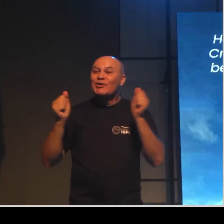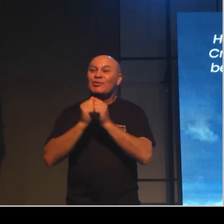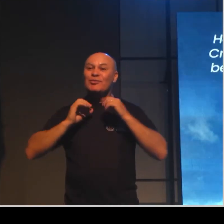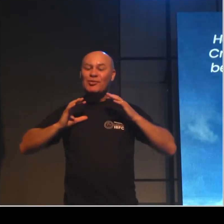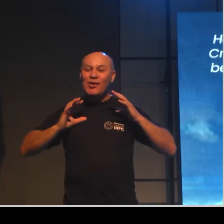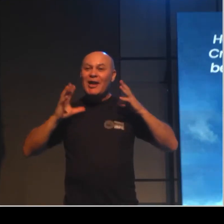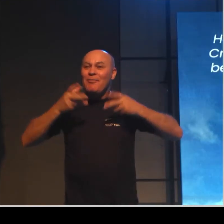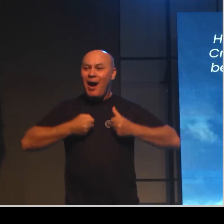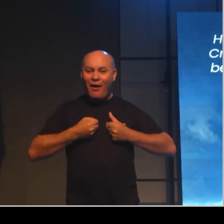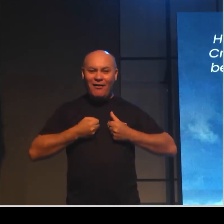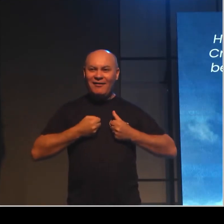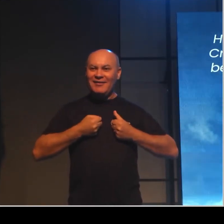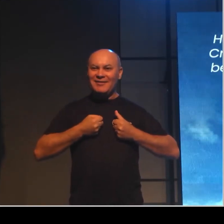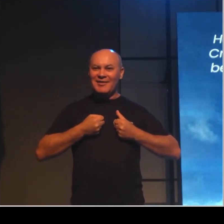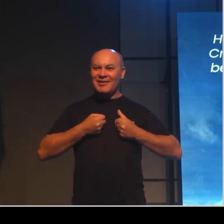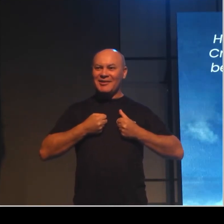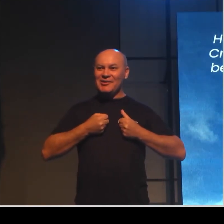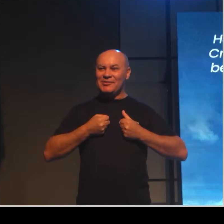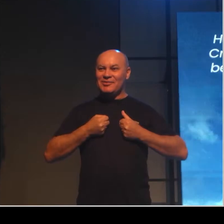de Deus é para todas as pessoas.